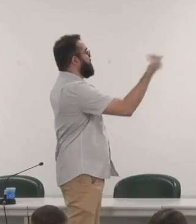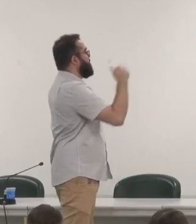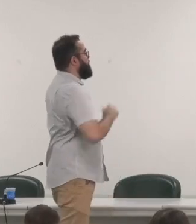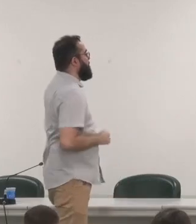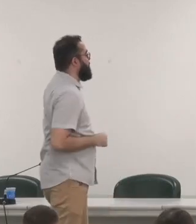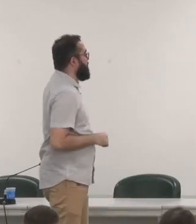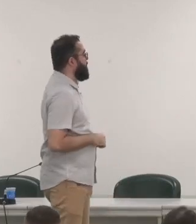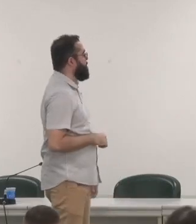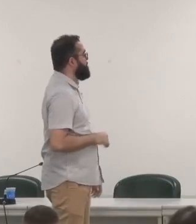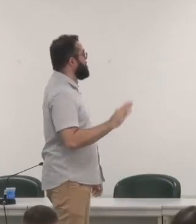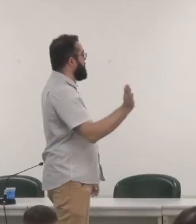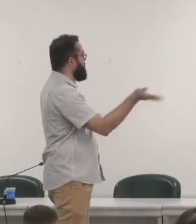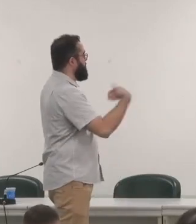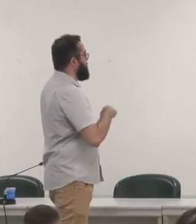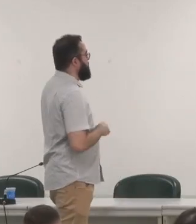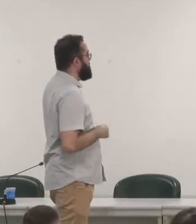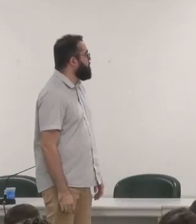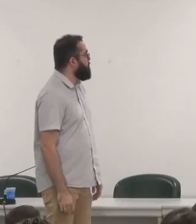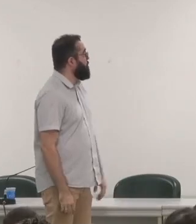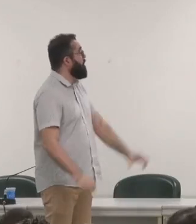dado bem interessante a ser dito.